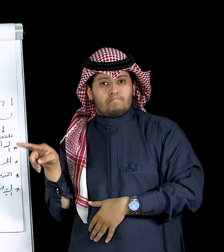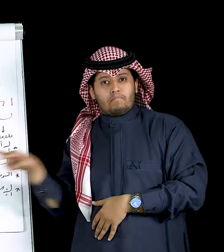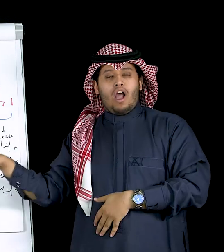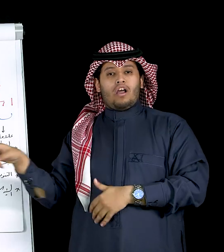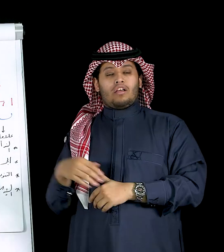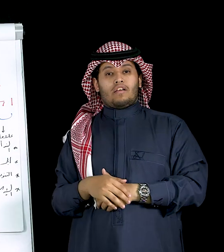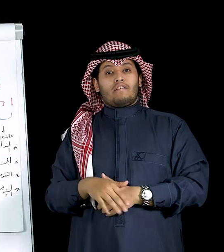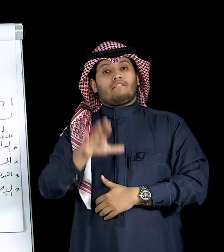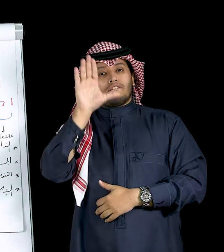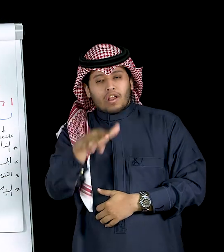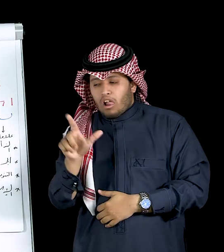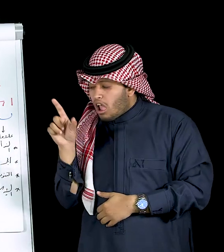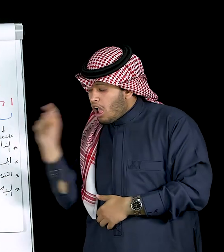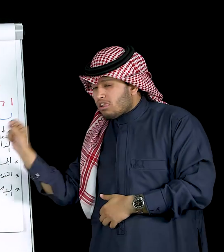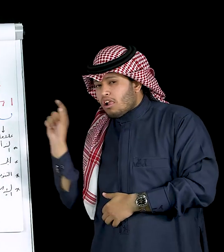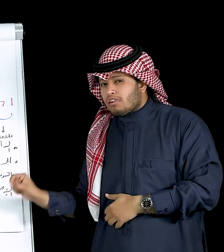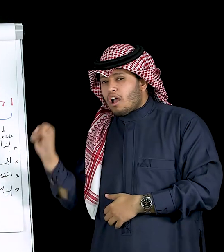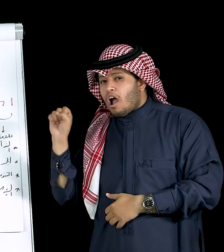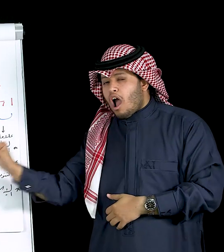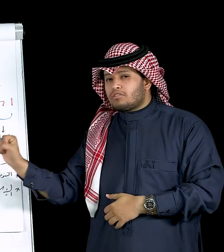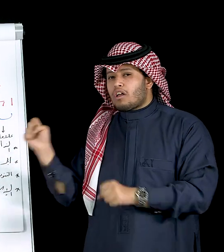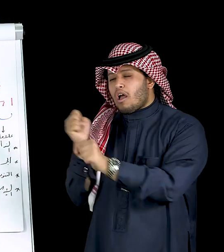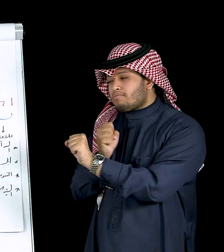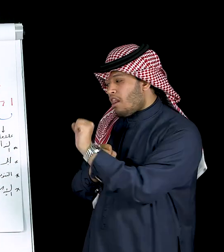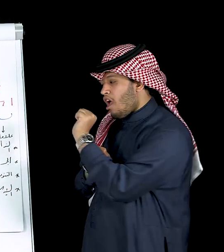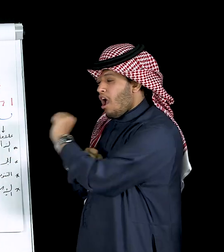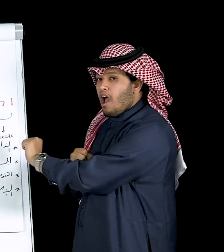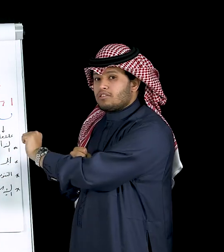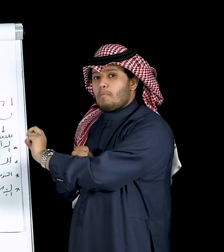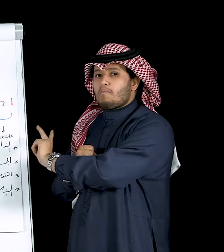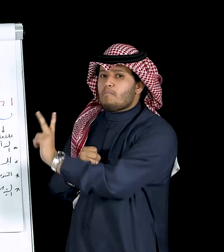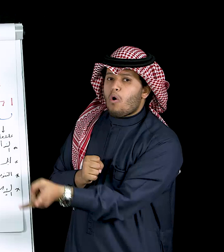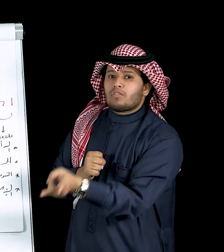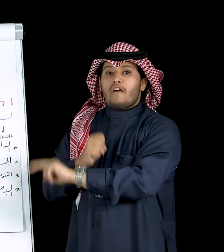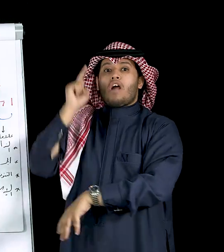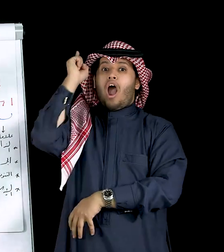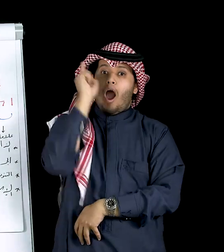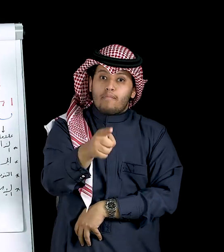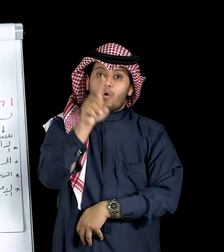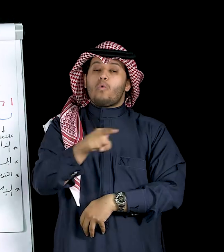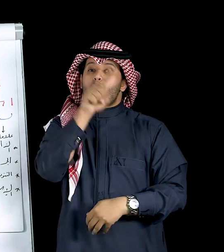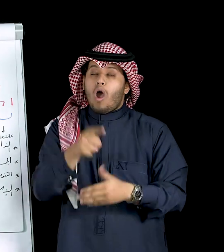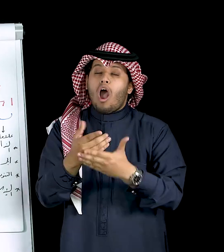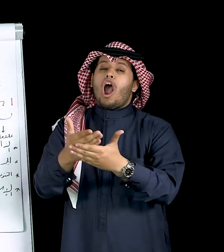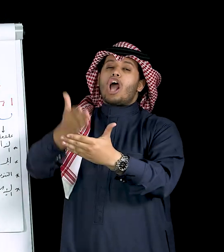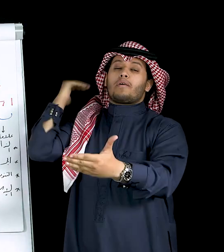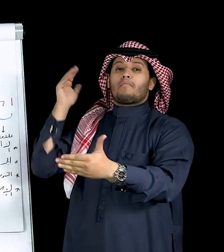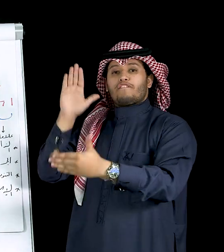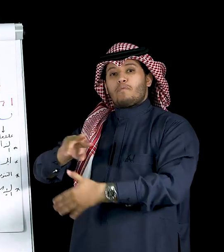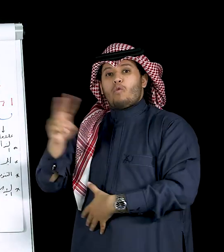وله علامات تميزه أيضا عن الأمر والماضي. فمن